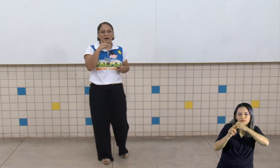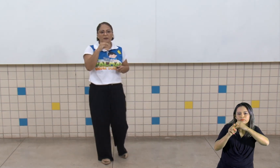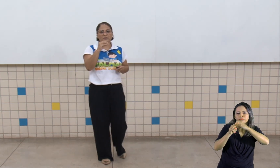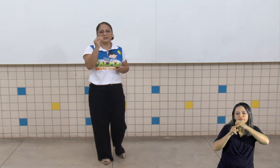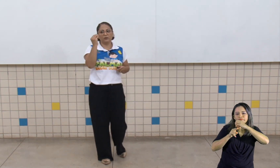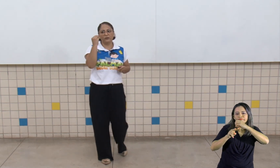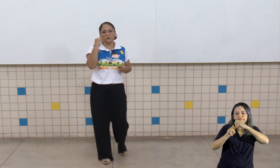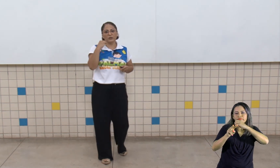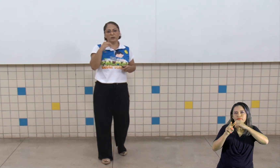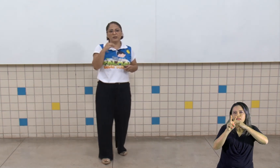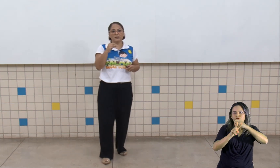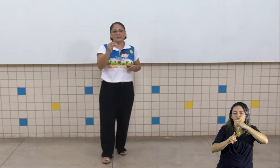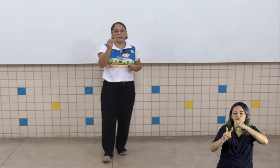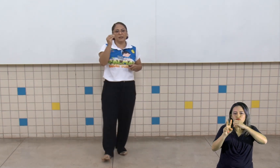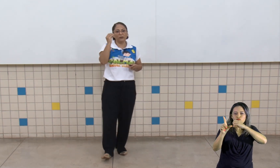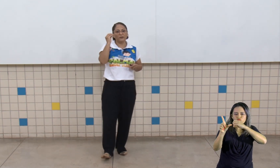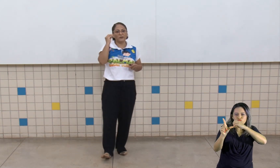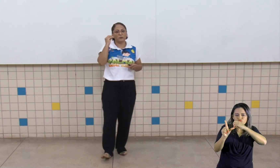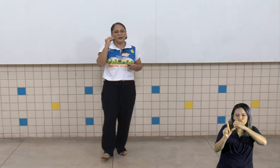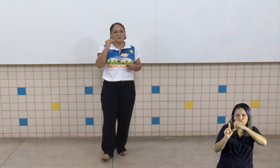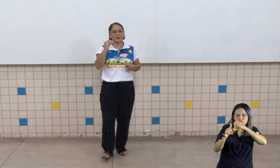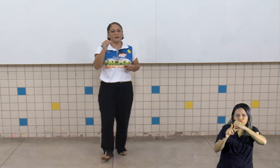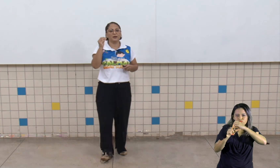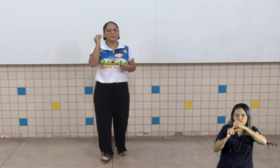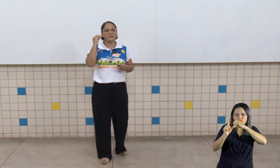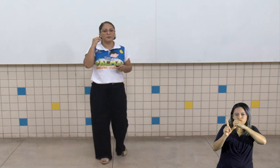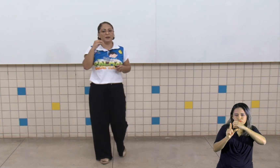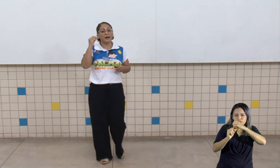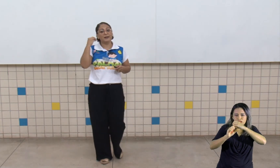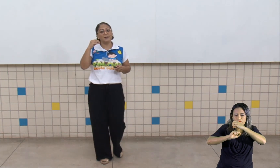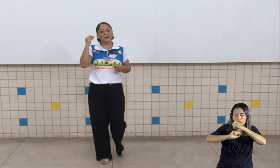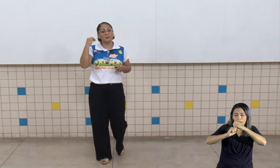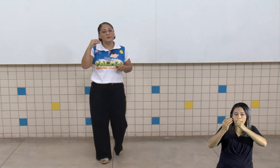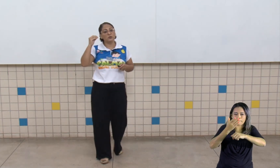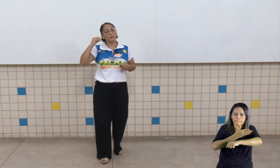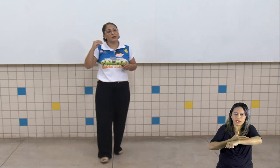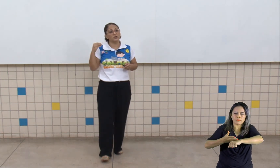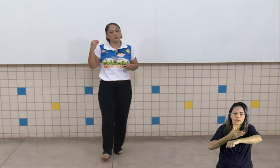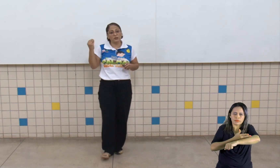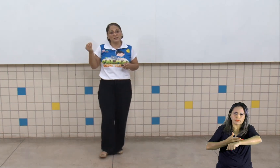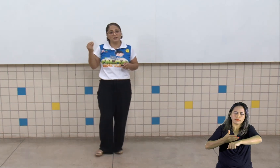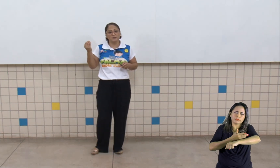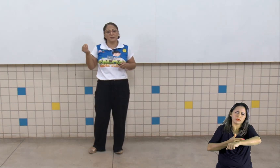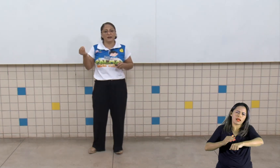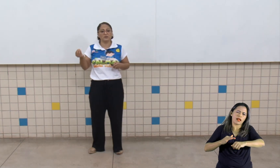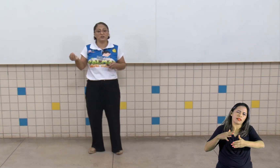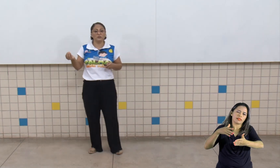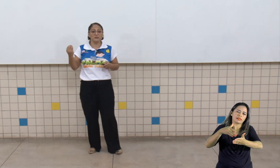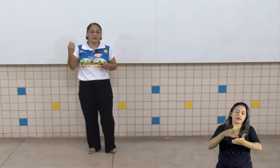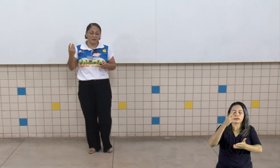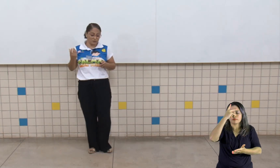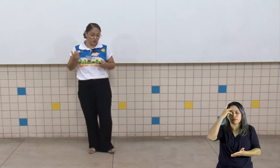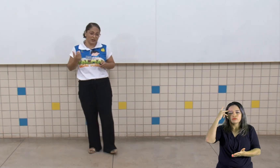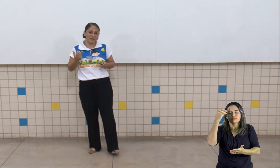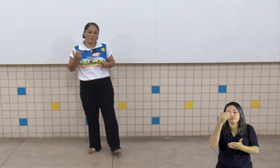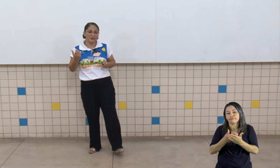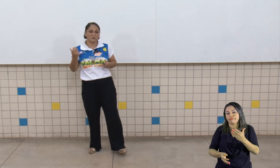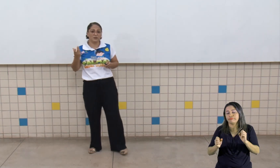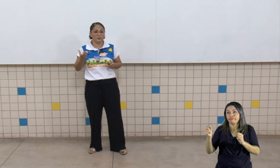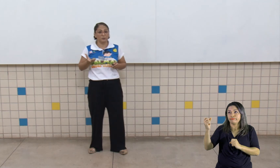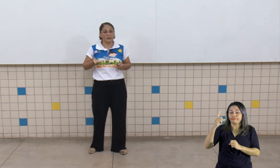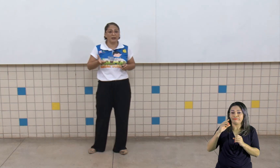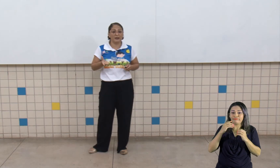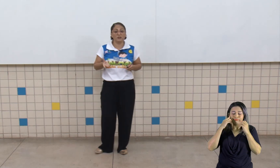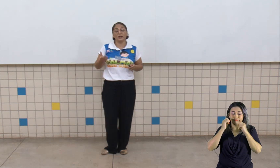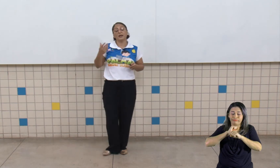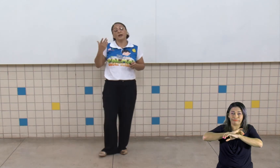nossa visão vai diminuindo, essa película vai ficando mais branca, até que a pessoa perde toda a sensibilidade de luz e ela não enxergue mais com